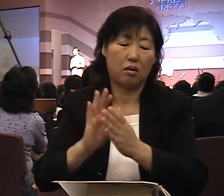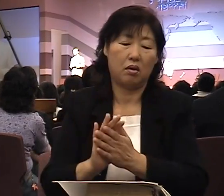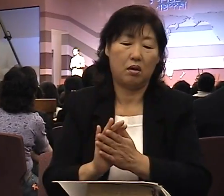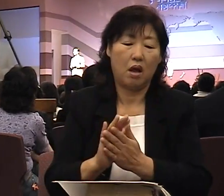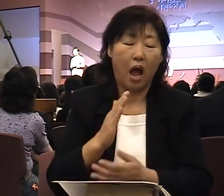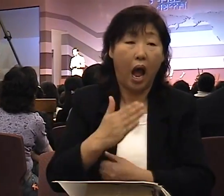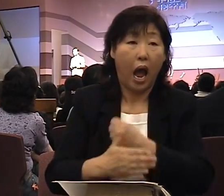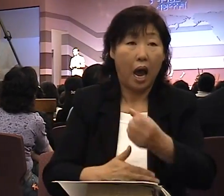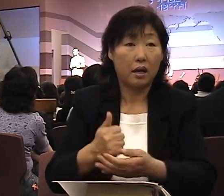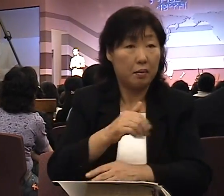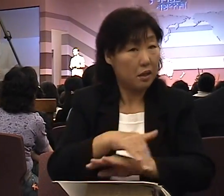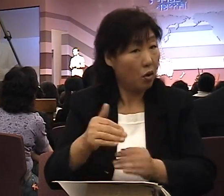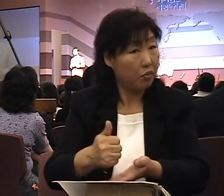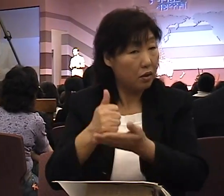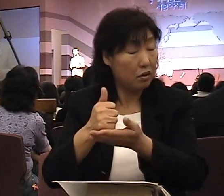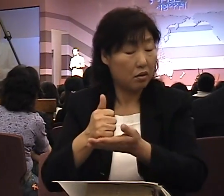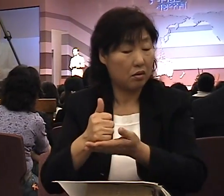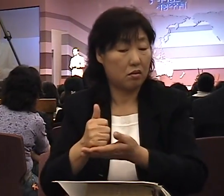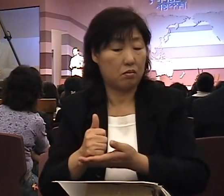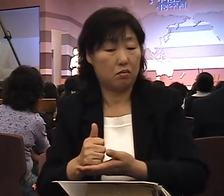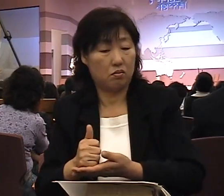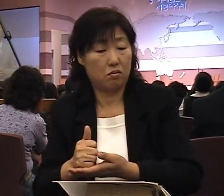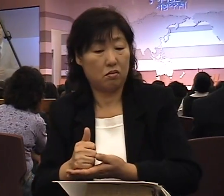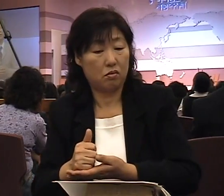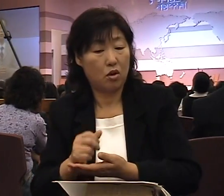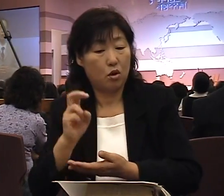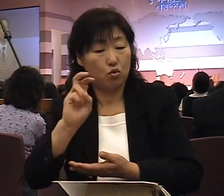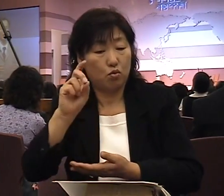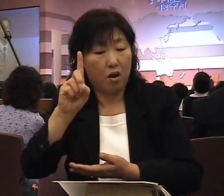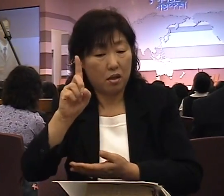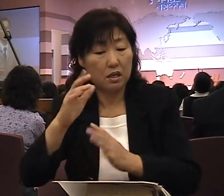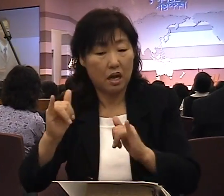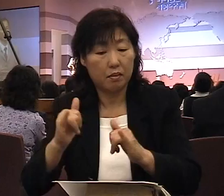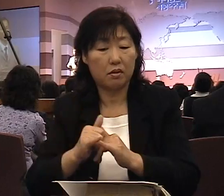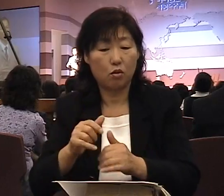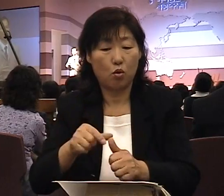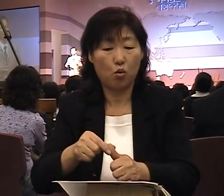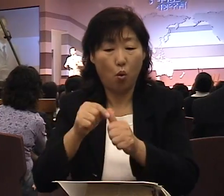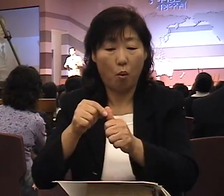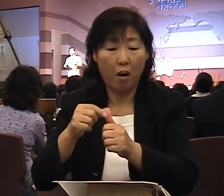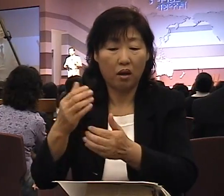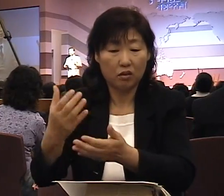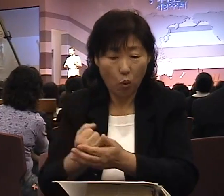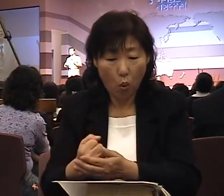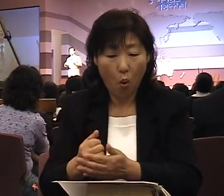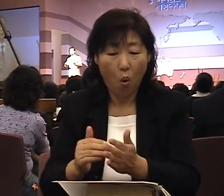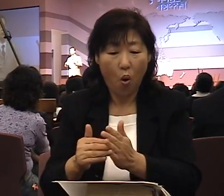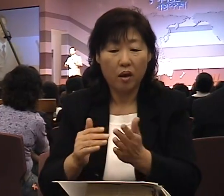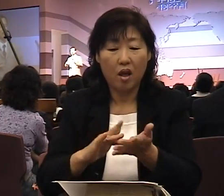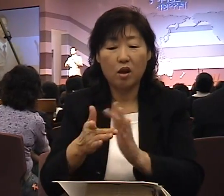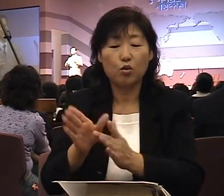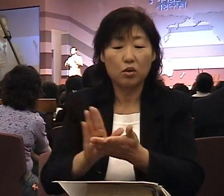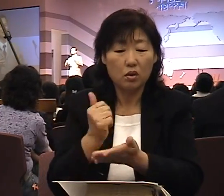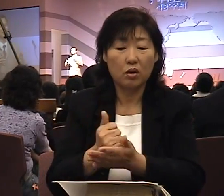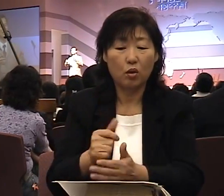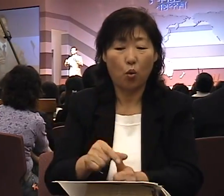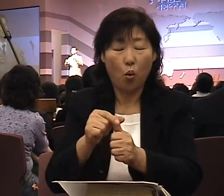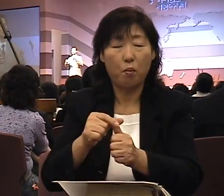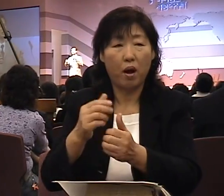여러분, 하나님의 섭리는 그 21명이 구원받고 예수 그리스도의 은혜로